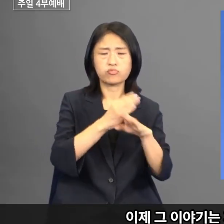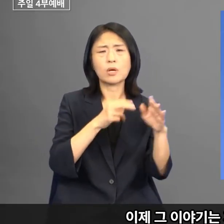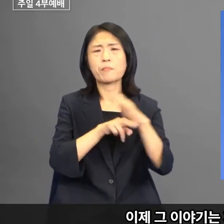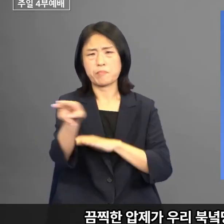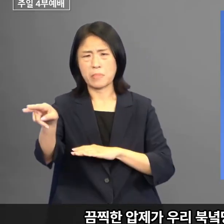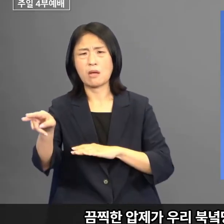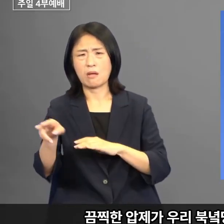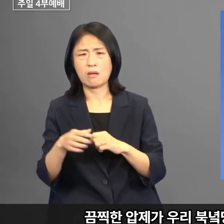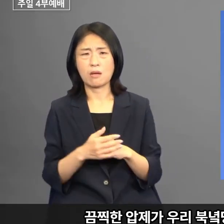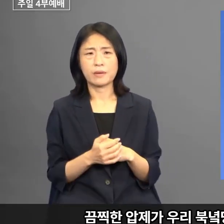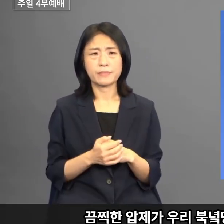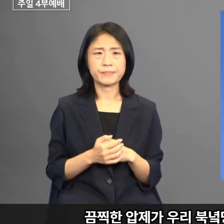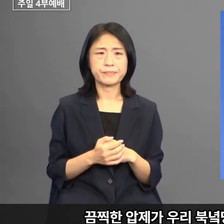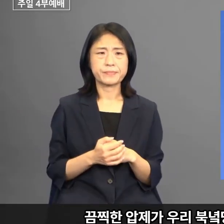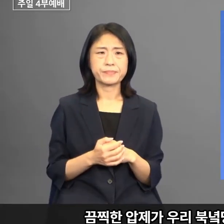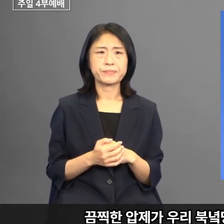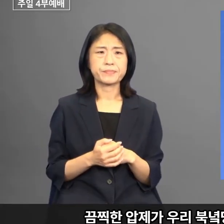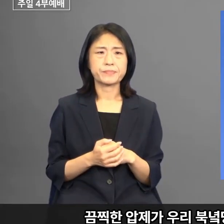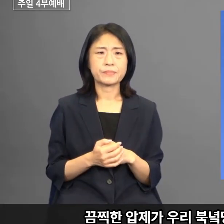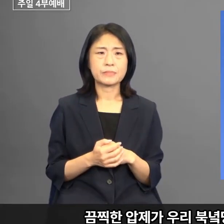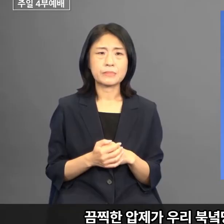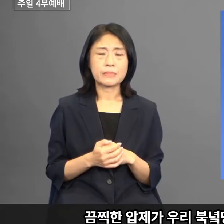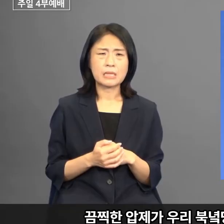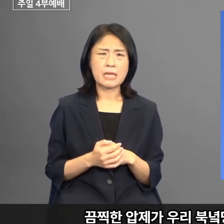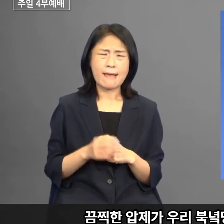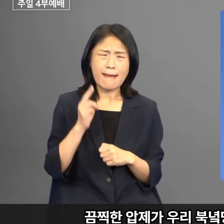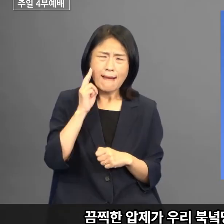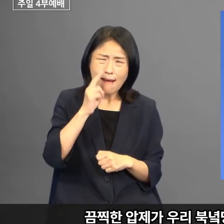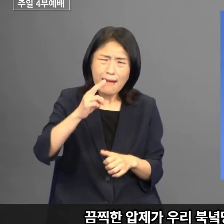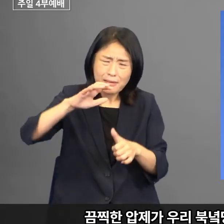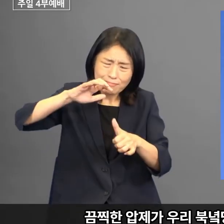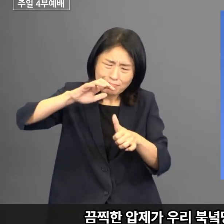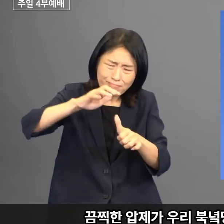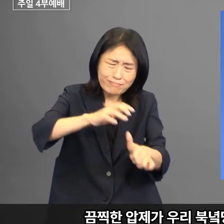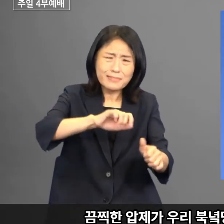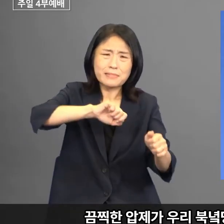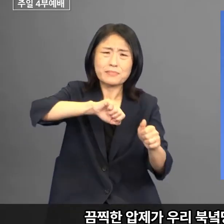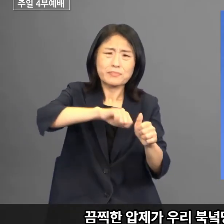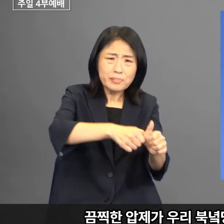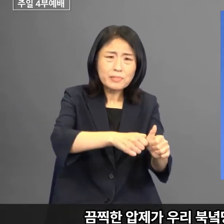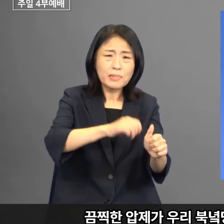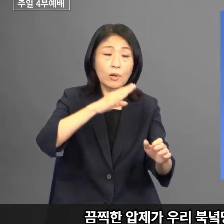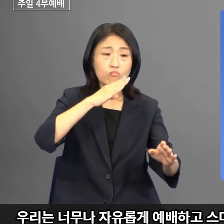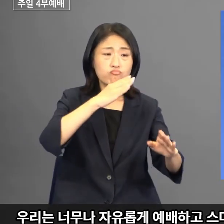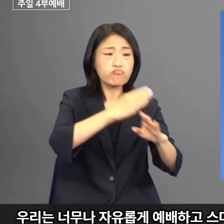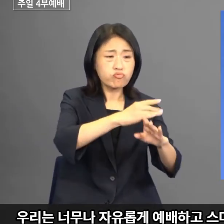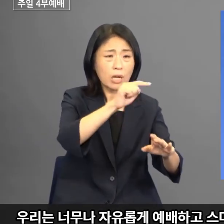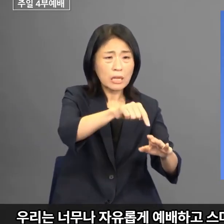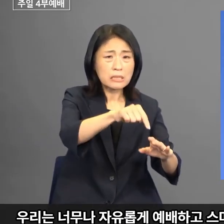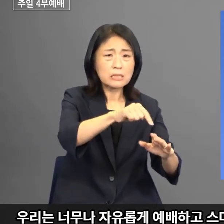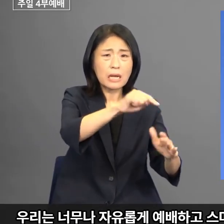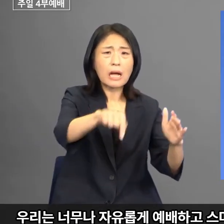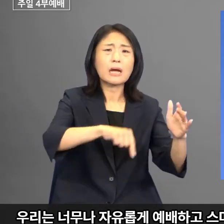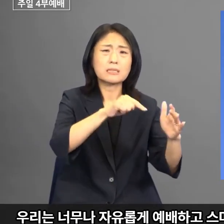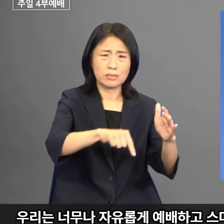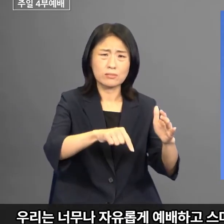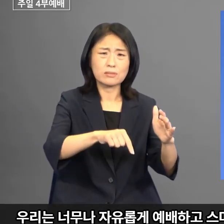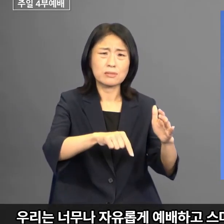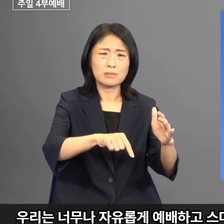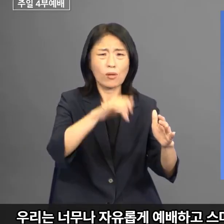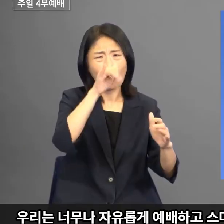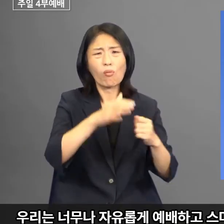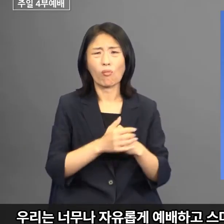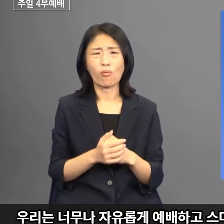들으시겠지만 끔찍한 압제가 우리 북녘 땅에서 벌어지고 있는 거예요. 우리는 너무나 자유롭게 예배하고